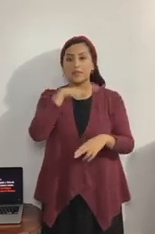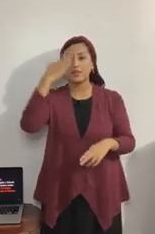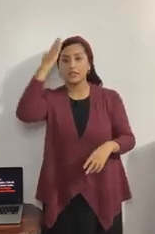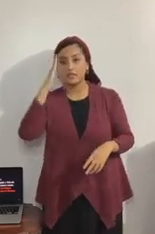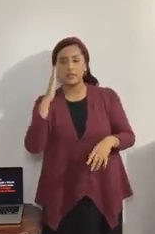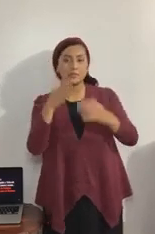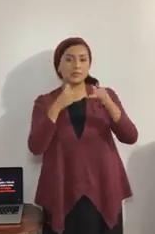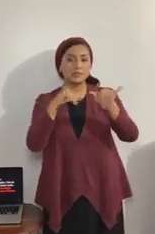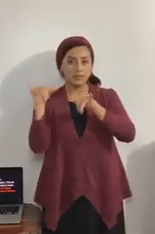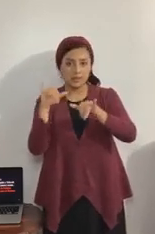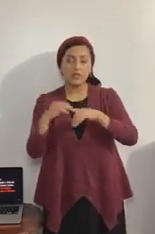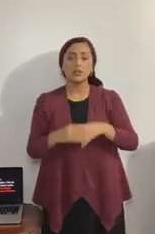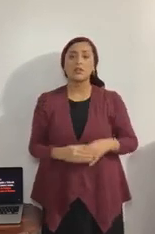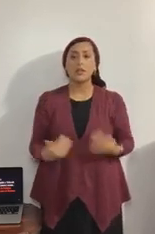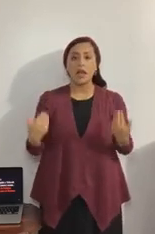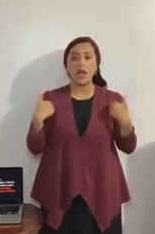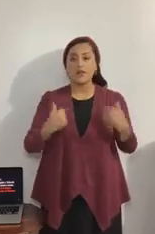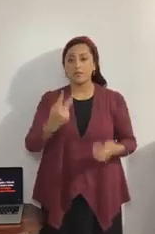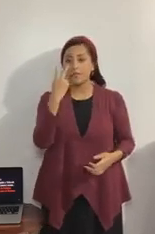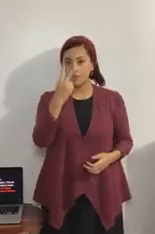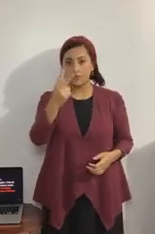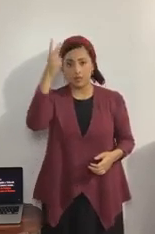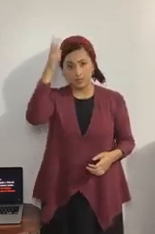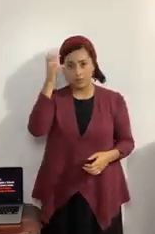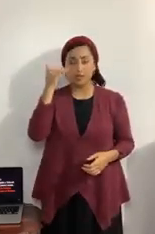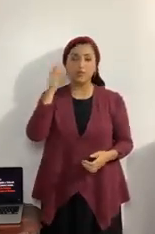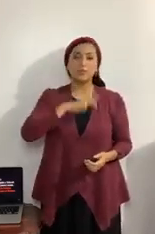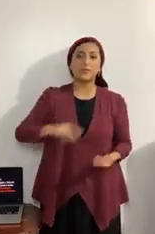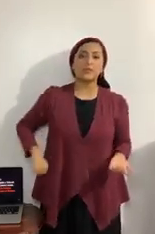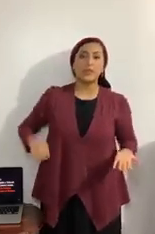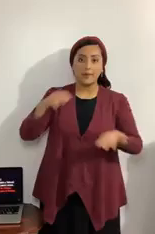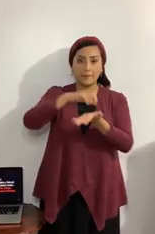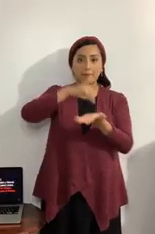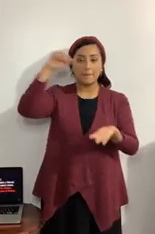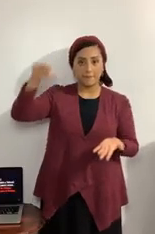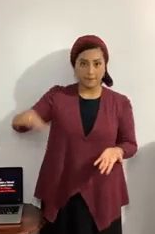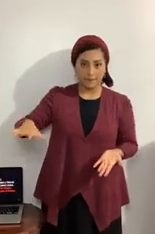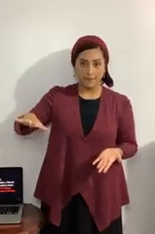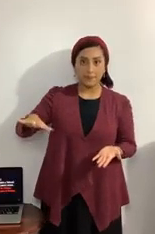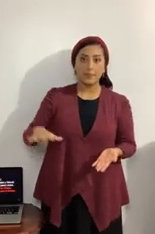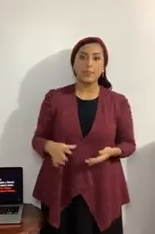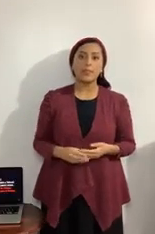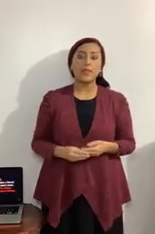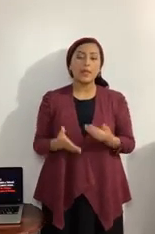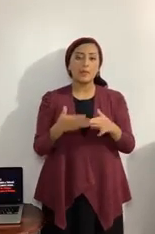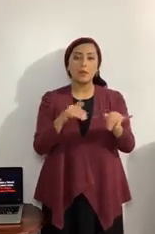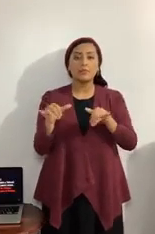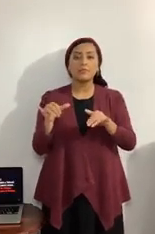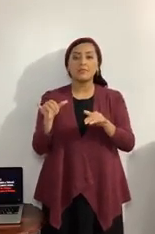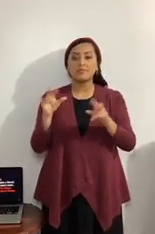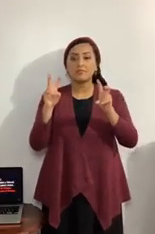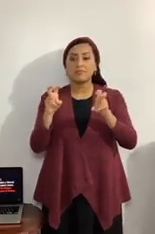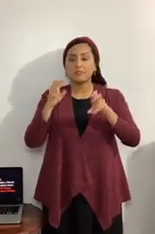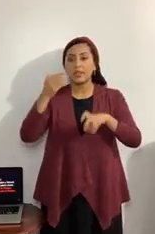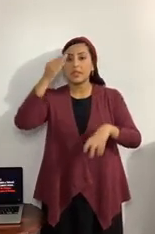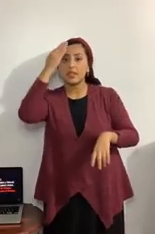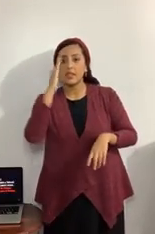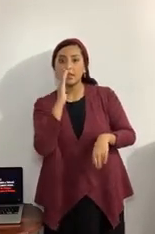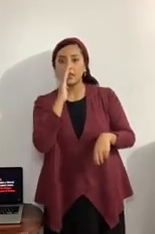Por lo tanto, aquí tenemos dos demonios, el Señor le reprende el nombre grande de Yahshua HaMashiach, en forma de dioses que están siendo presentes.